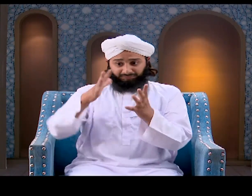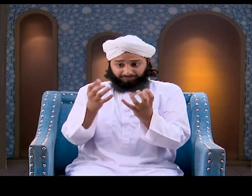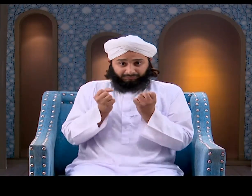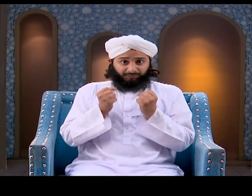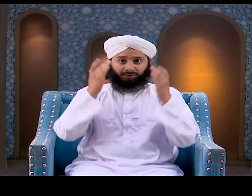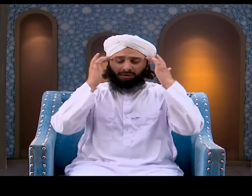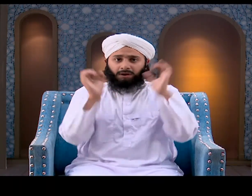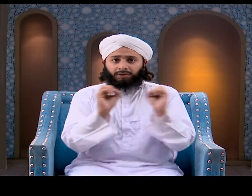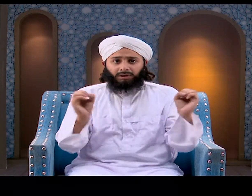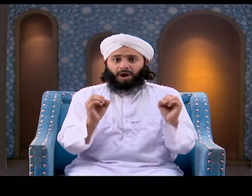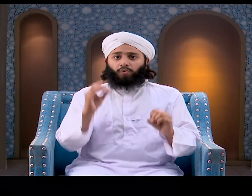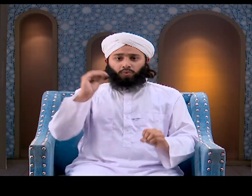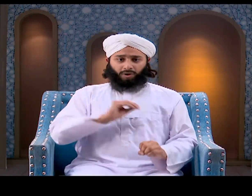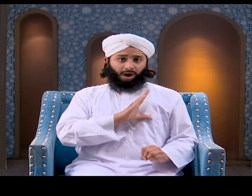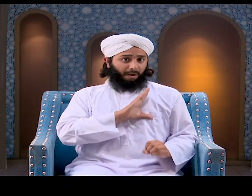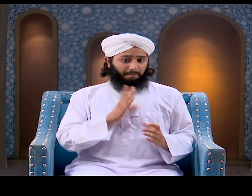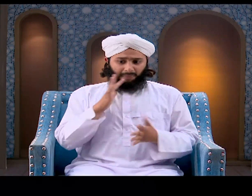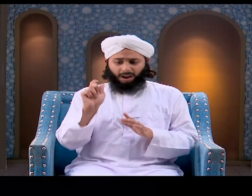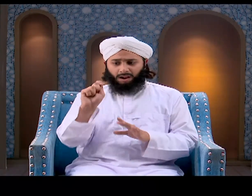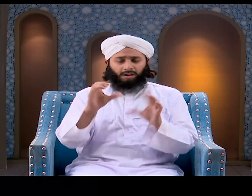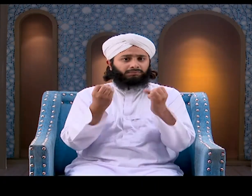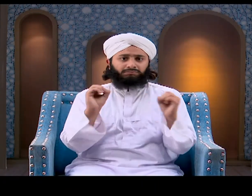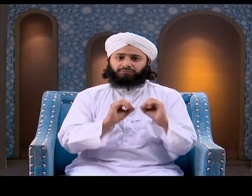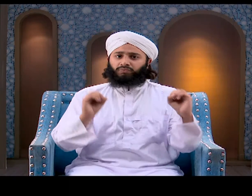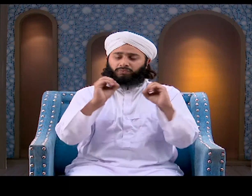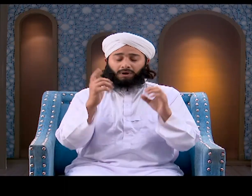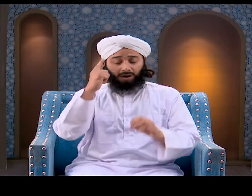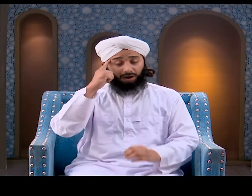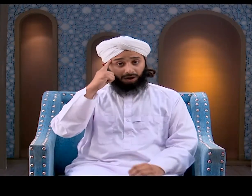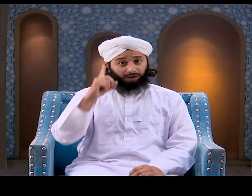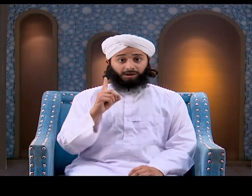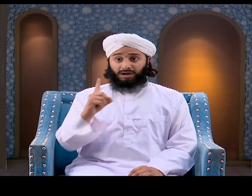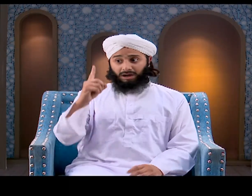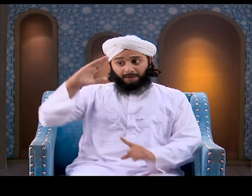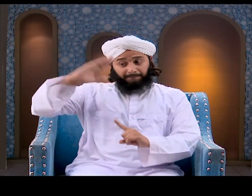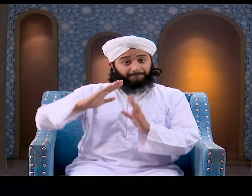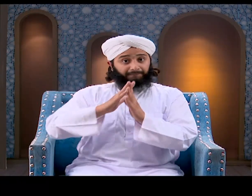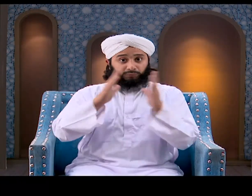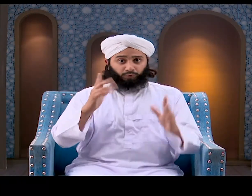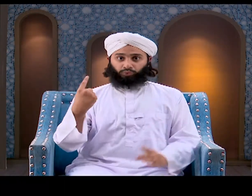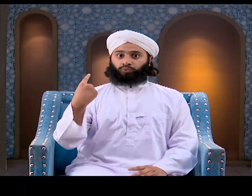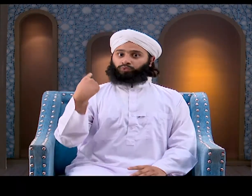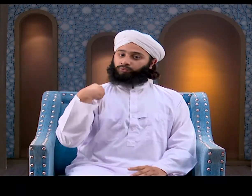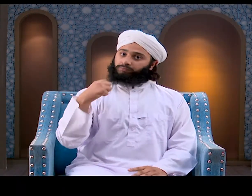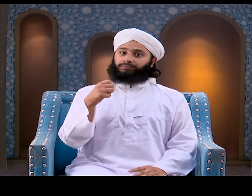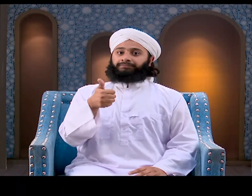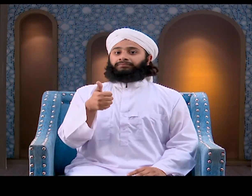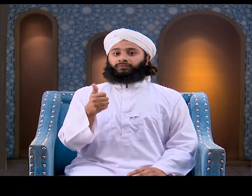عمل کام نہیں آتا، مگر اللہ پاک کی رحمت و عنایت ہوتی اسی پر ہے جو نیک عمل کرتا ہے، جو آج دوزخ کی